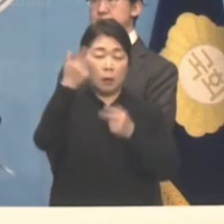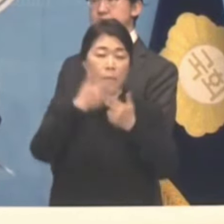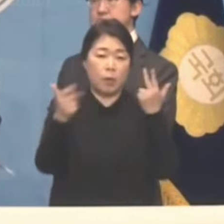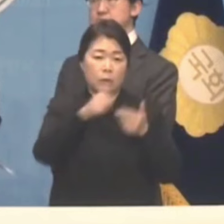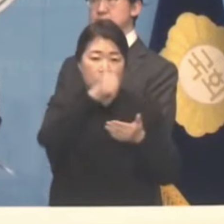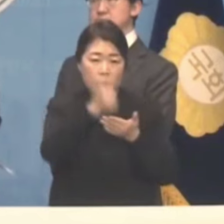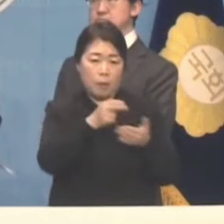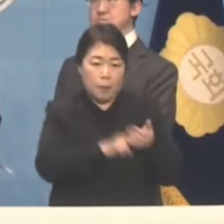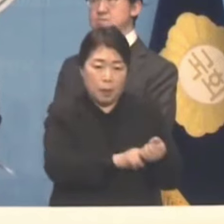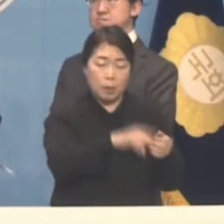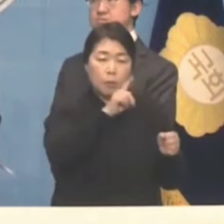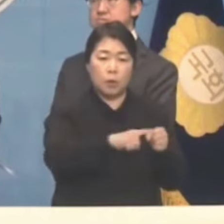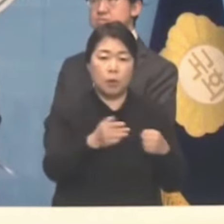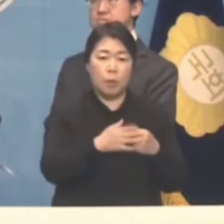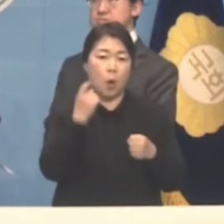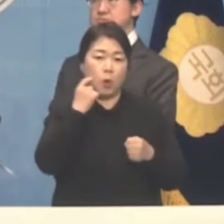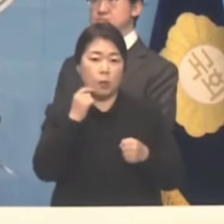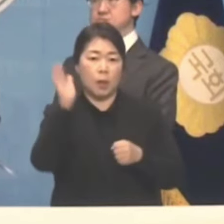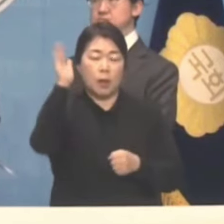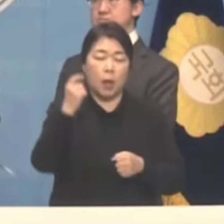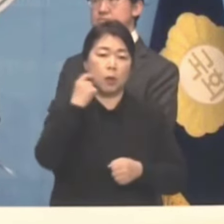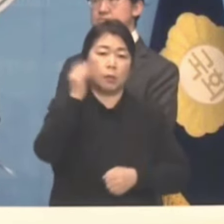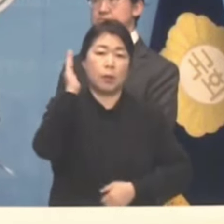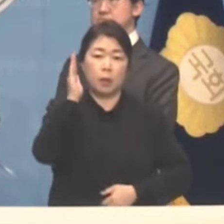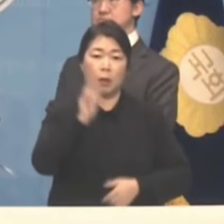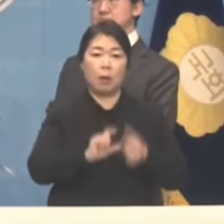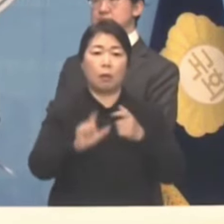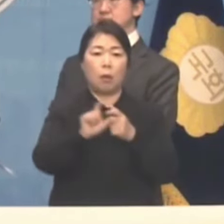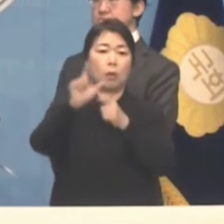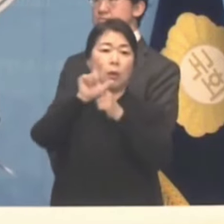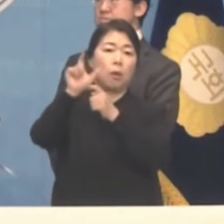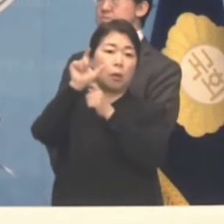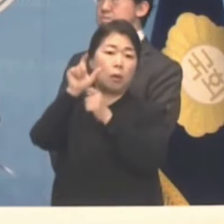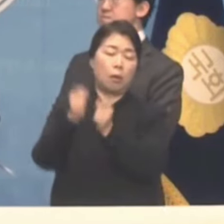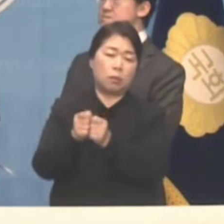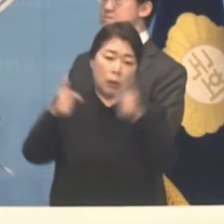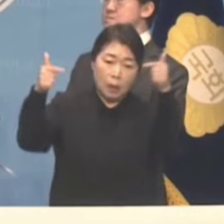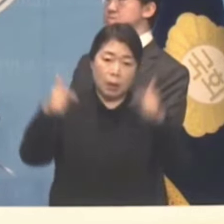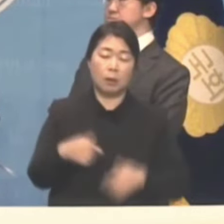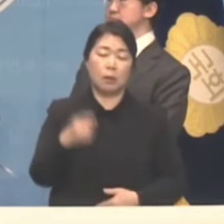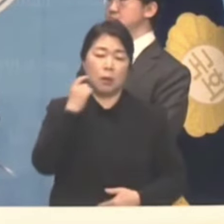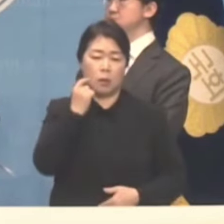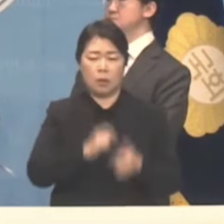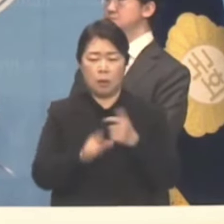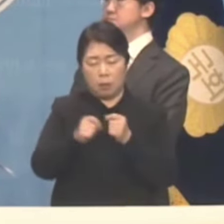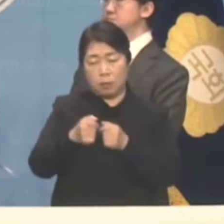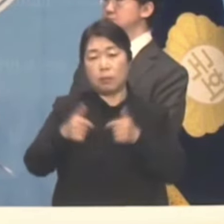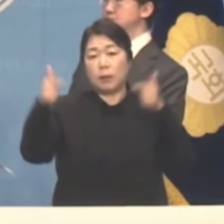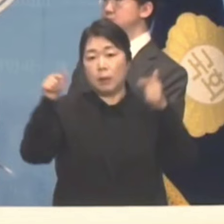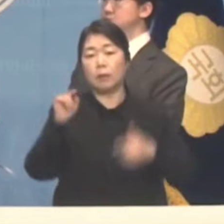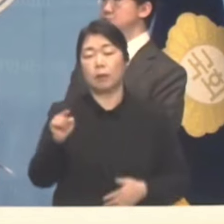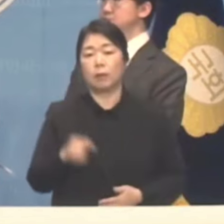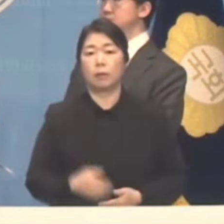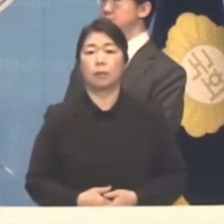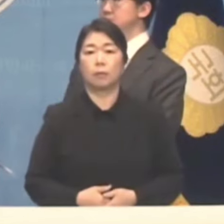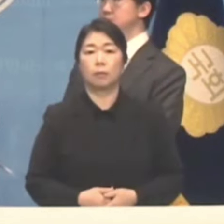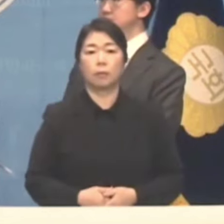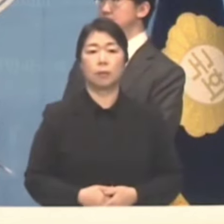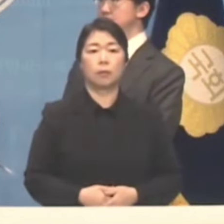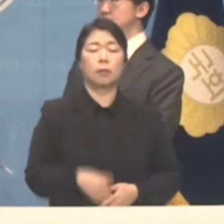거짓말이 등장하고 또 다른 거짓말이 등장하는 과정에서 만들 호구의 말이 바로